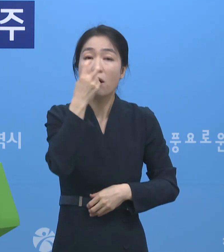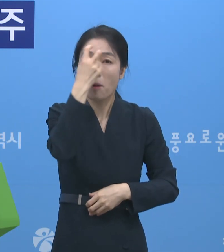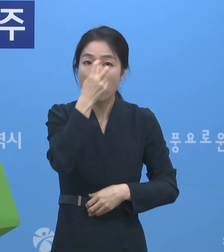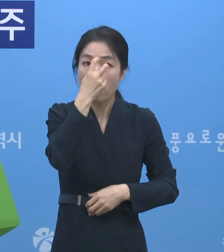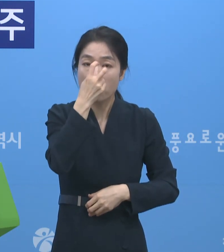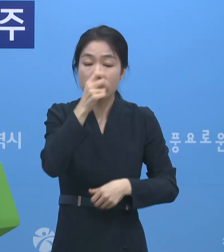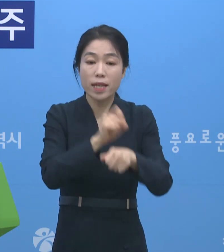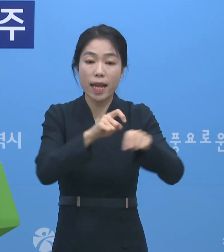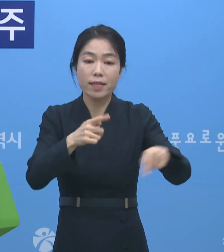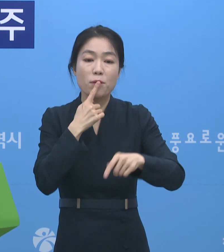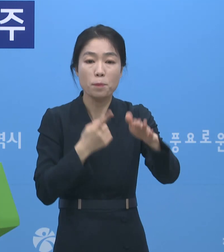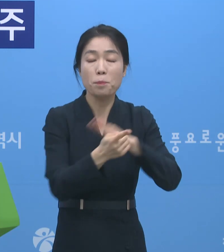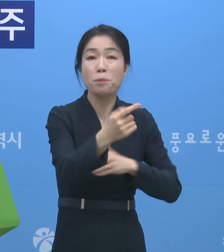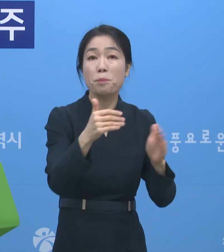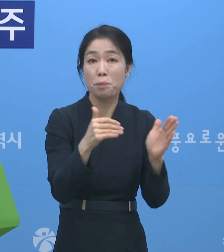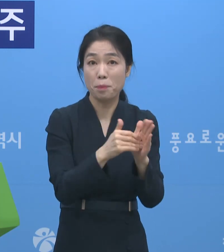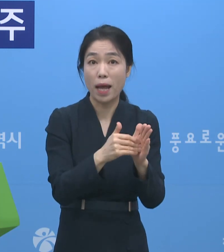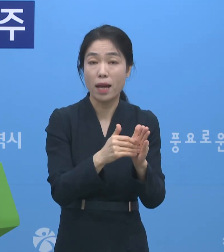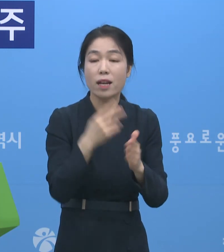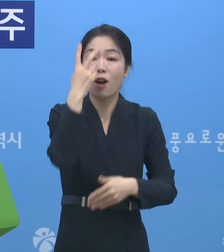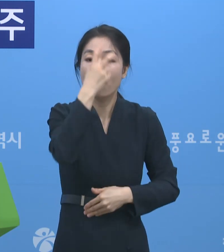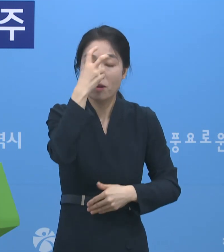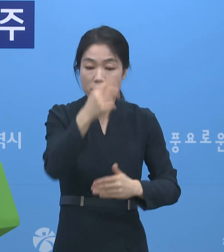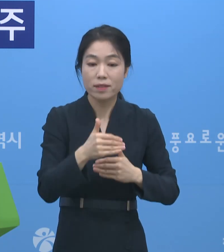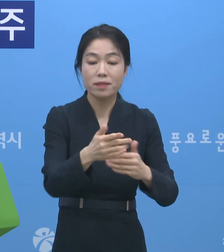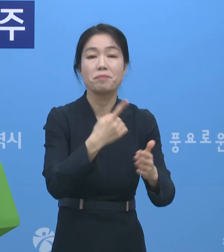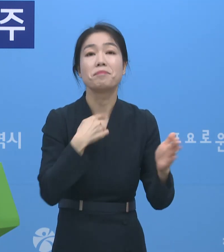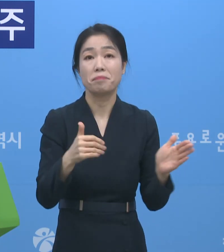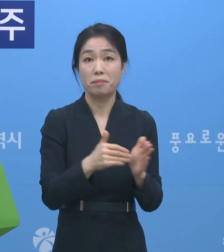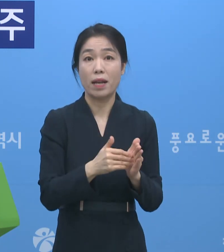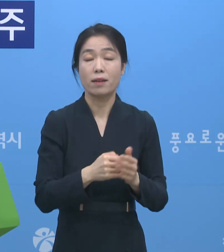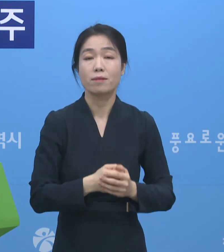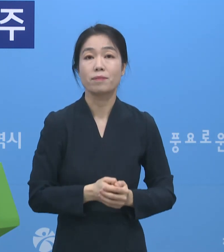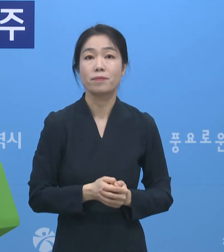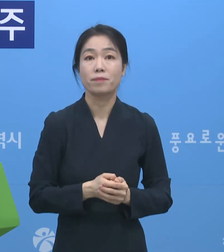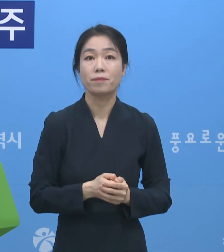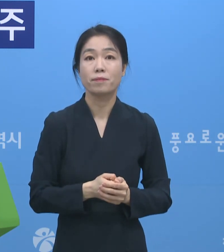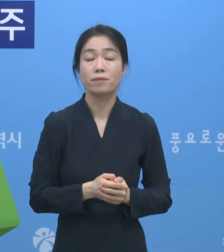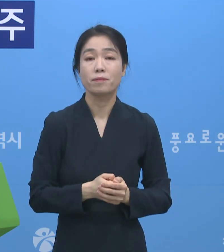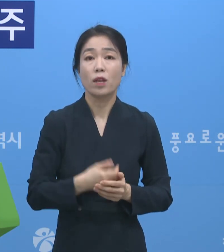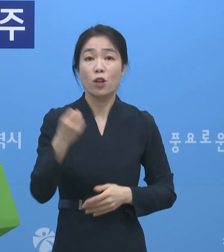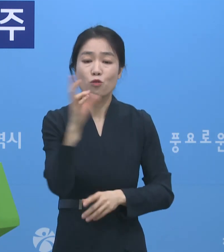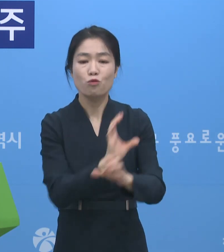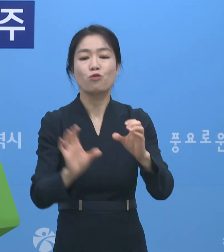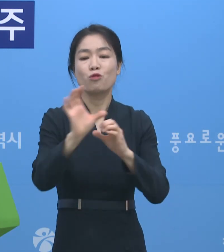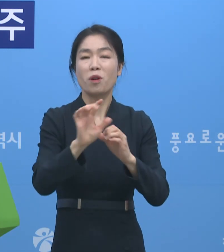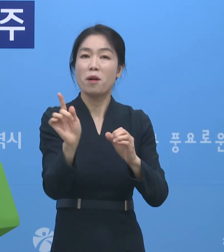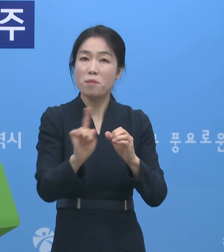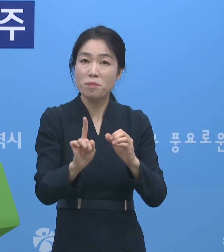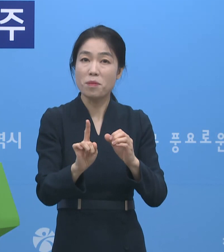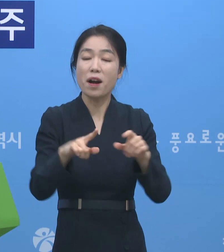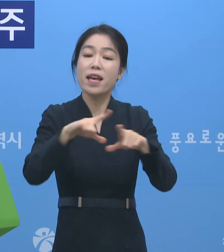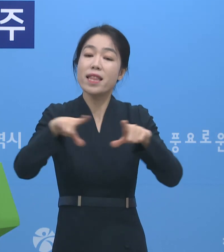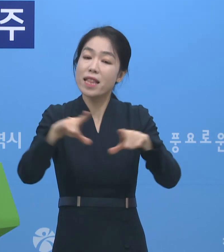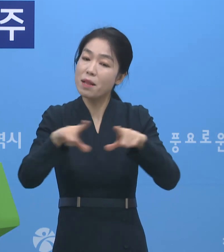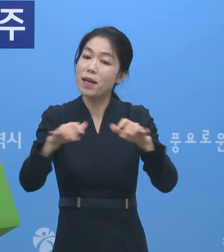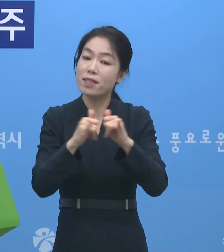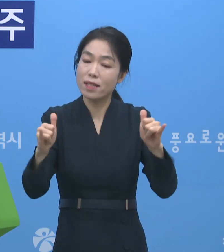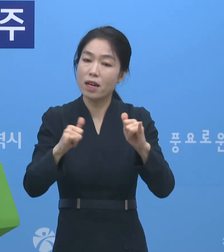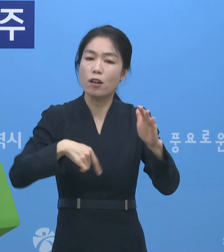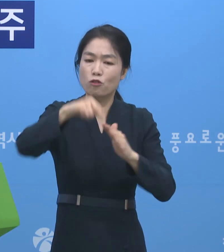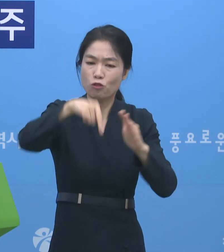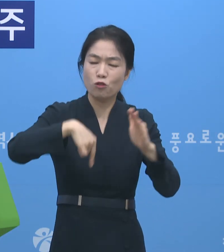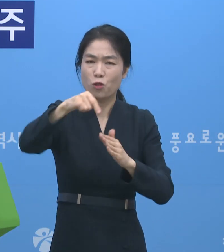진단검사 행정명령을 내리고 검사를 실시하고 있습니다. 여기에 추가해서 일반인들의